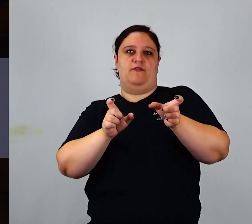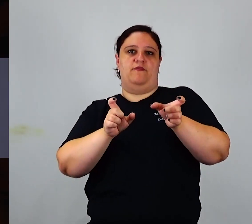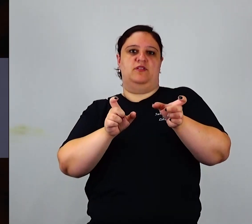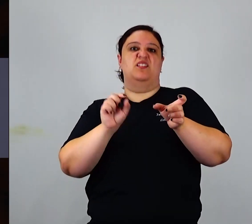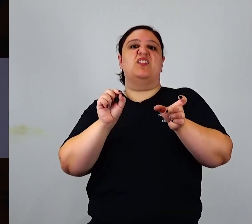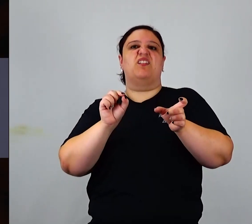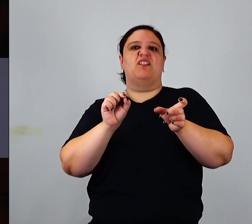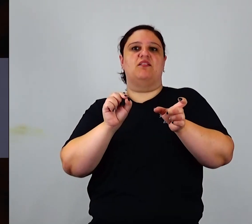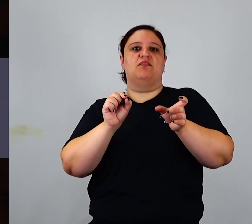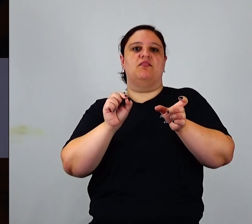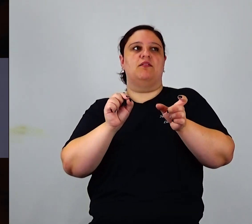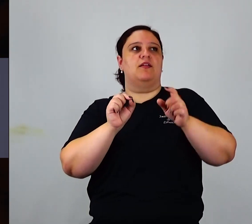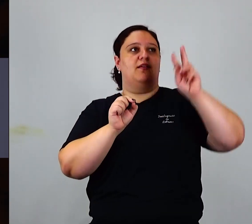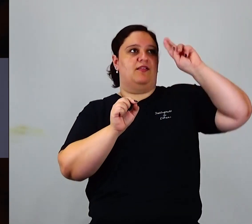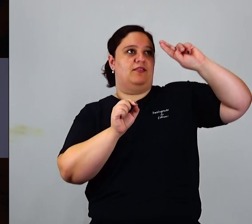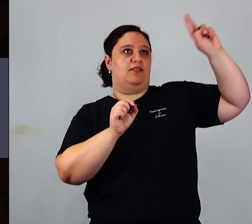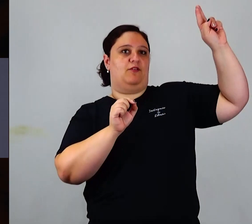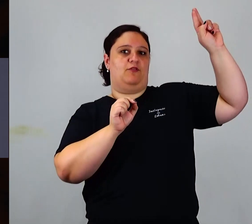Ele mesmo.